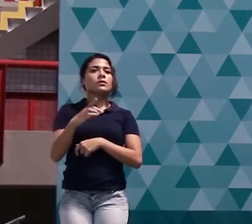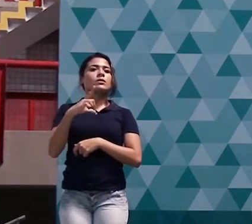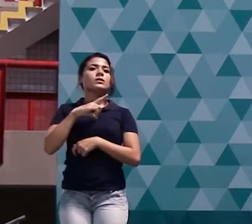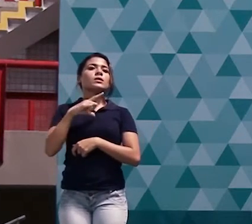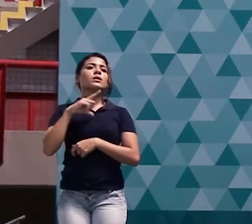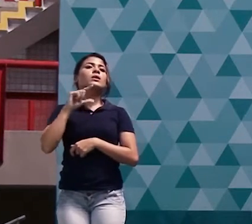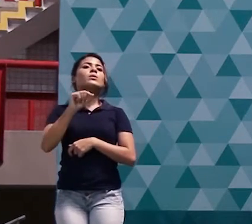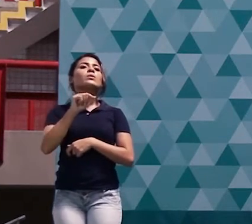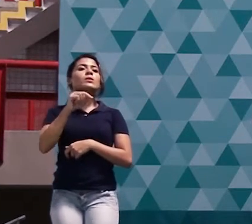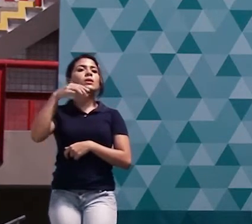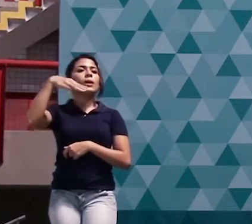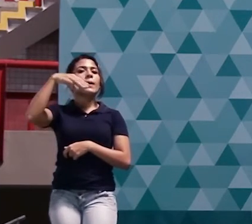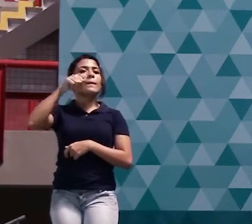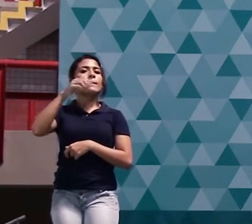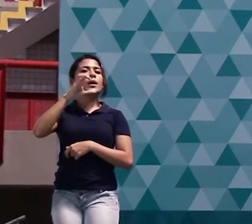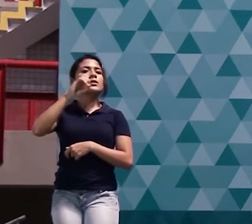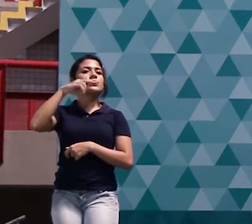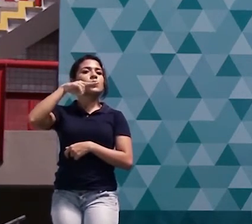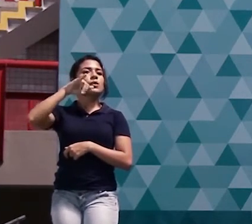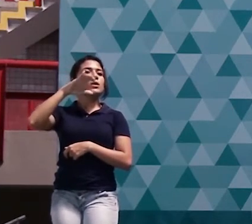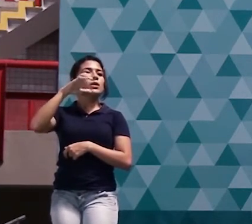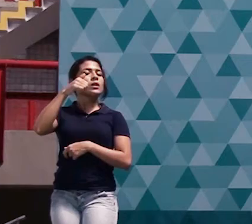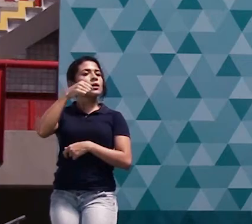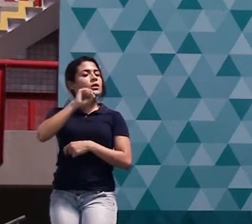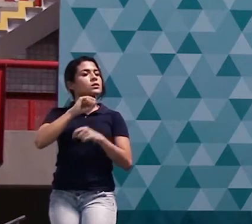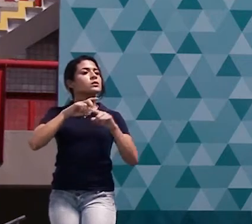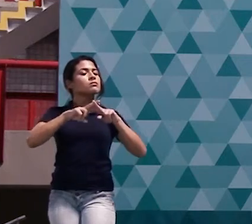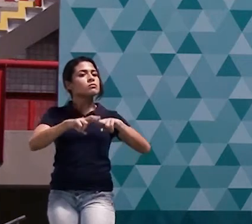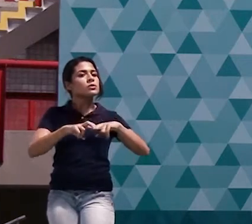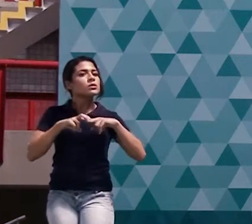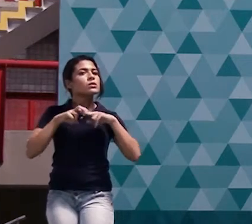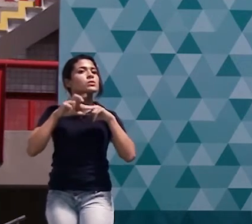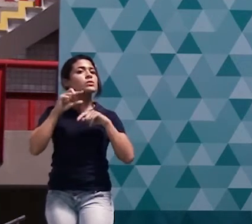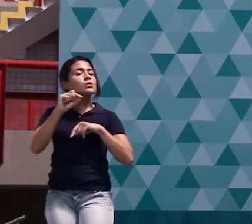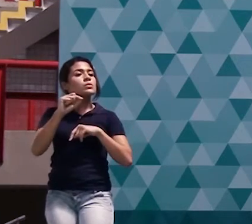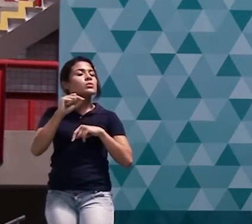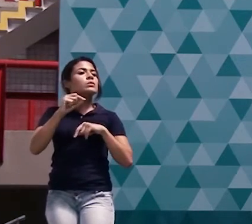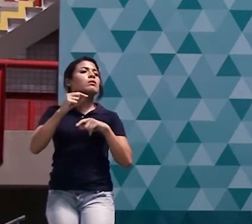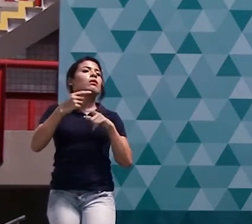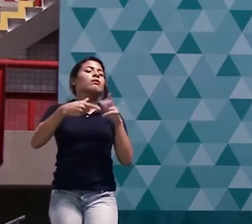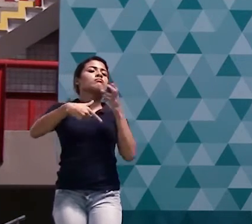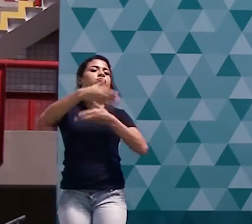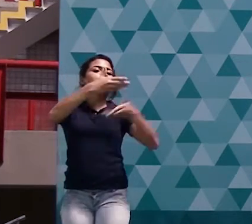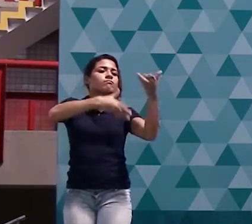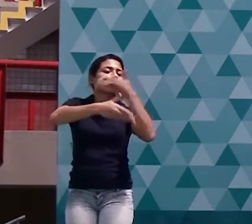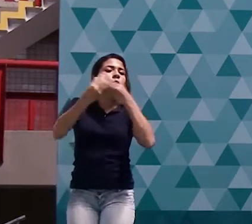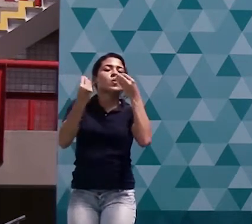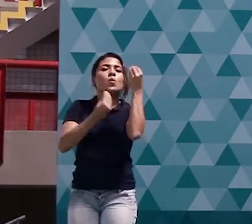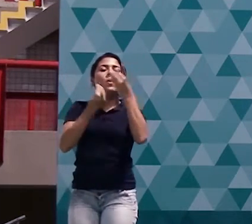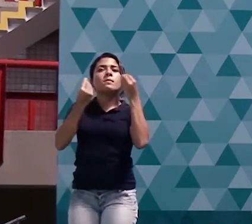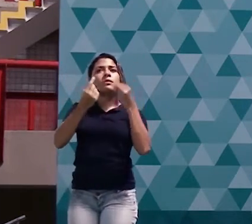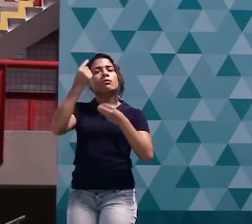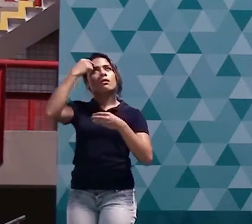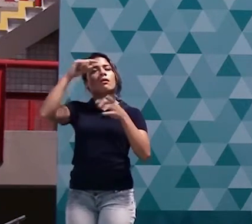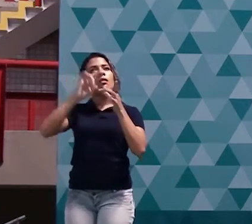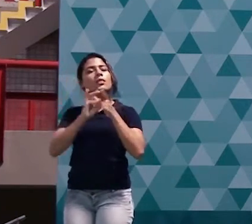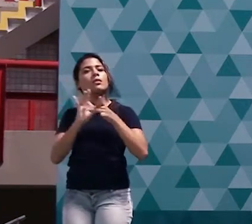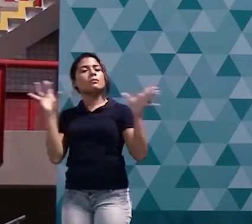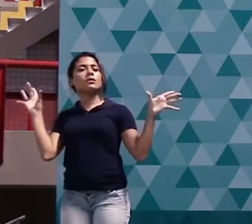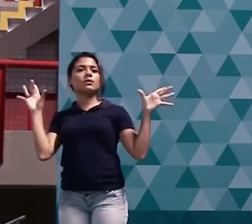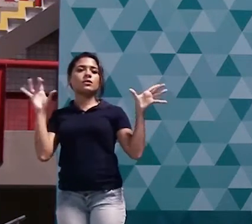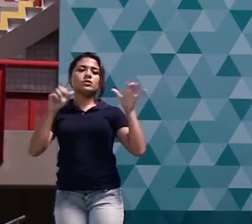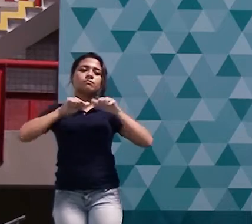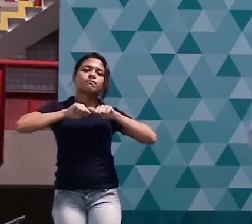tinha então a dispersão das ideias iluministas. E as ideias de liberdade foram sendo então